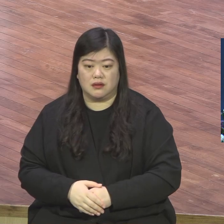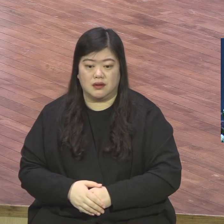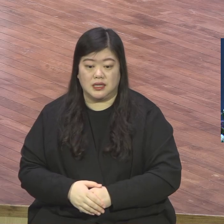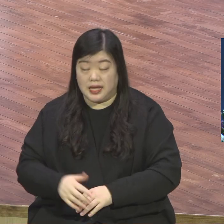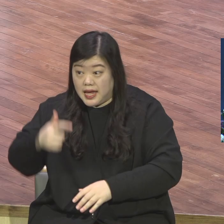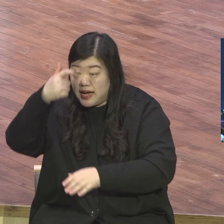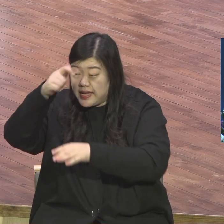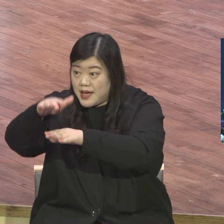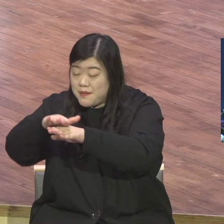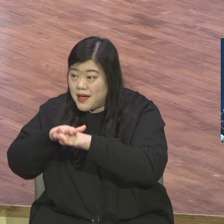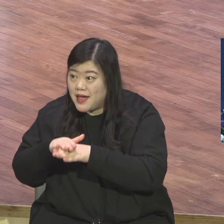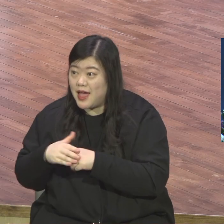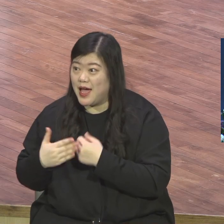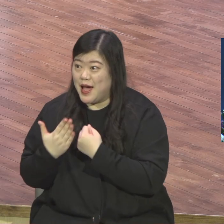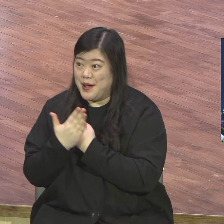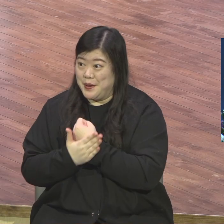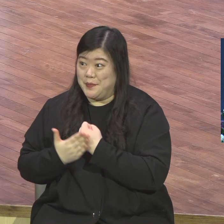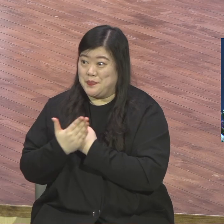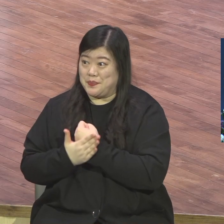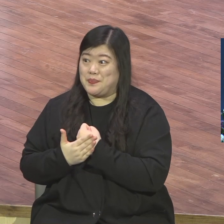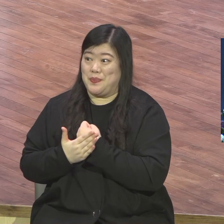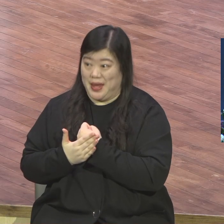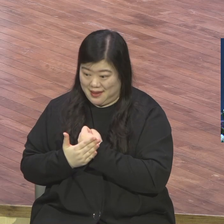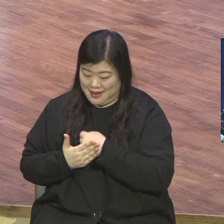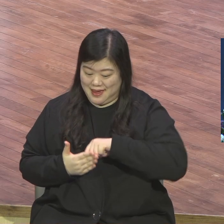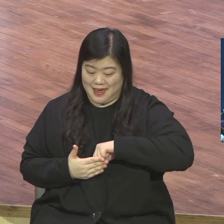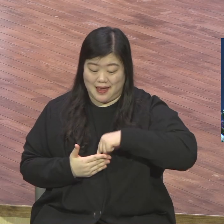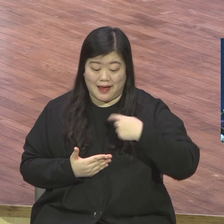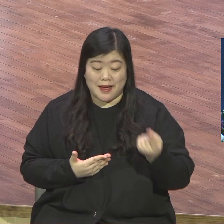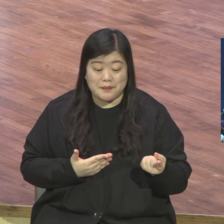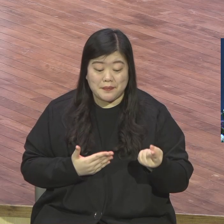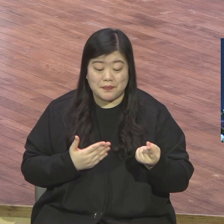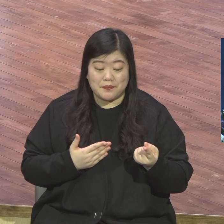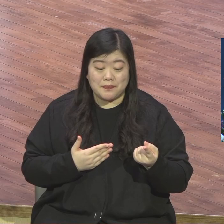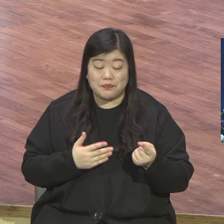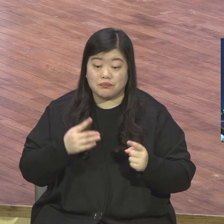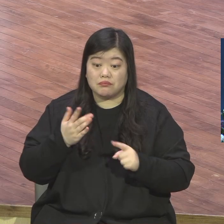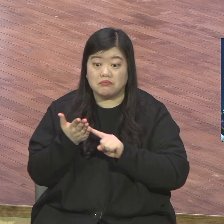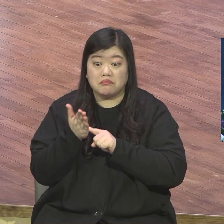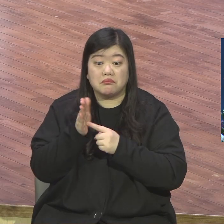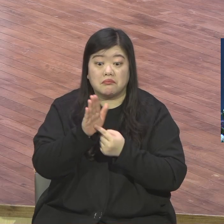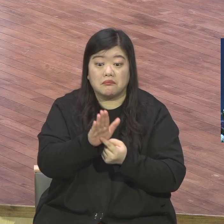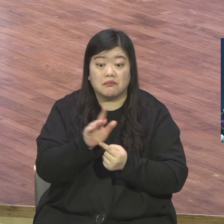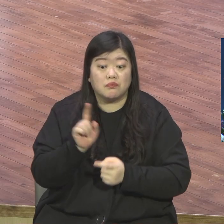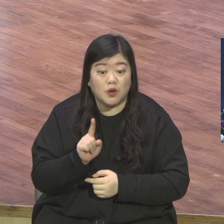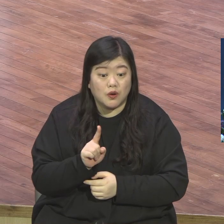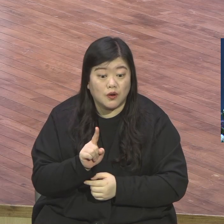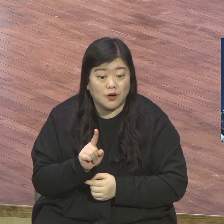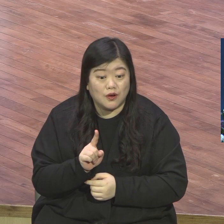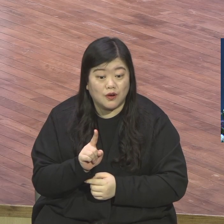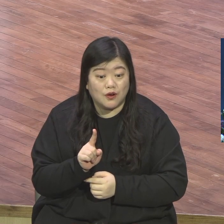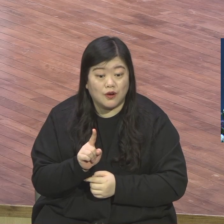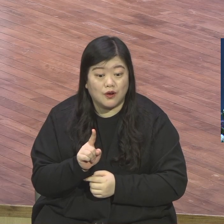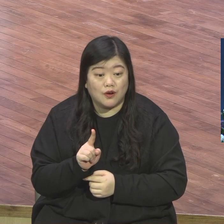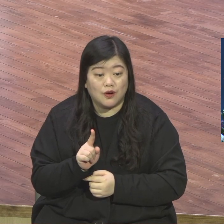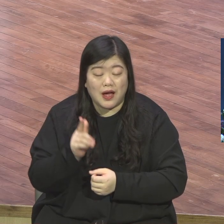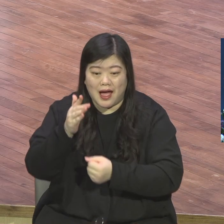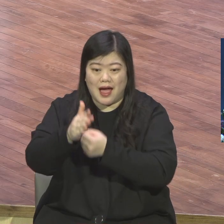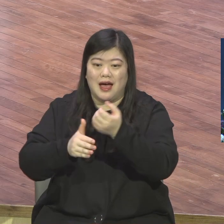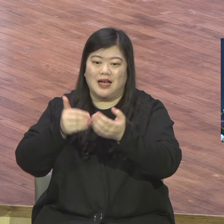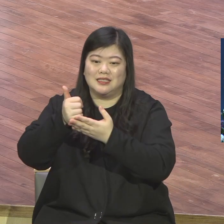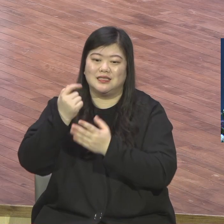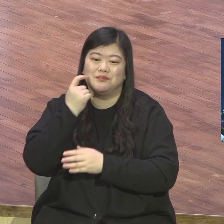뭐냐? 은혜 받은 사람의 이 특징, 바로 하나님의 영광을